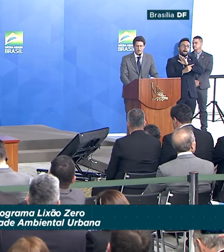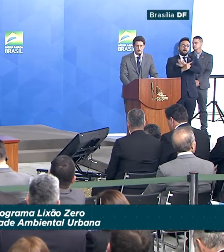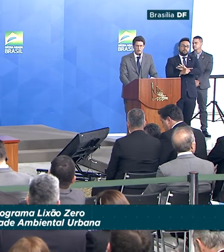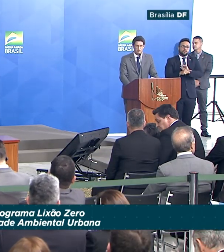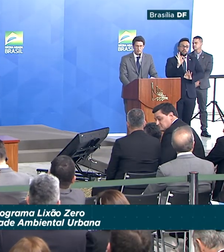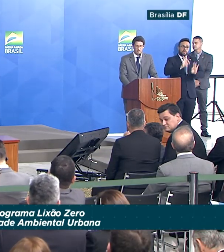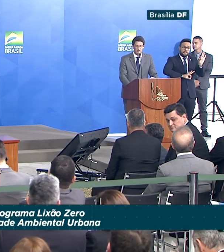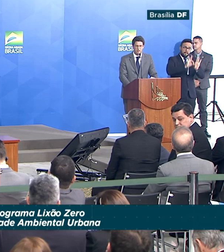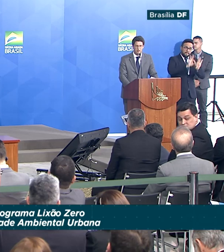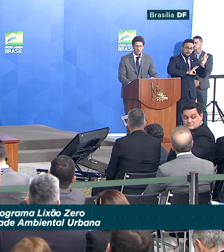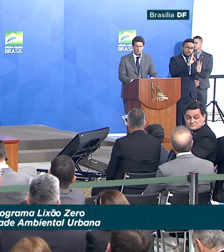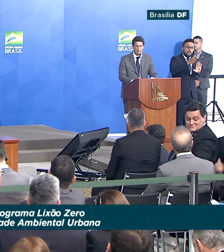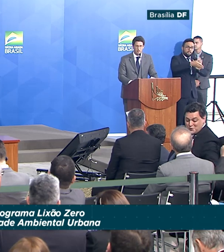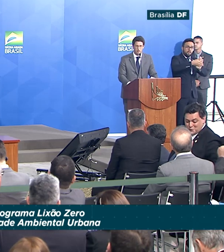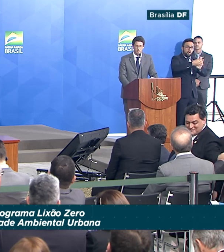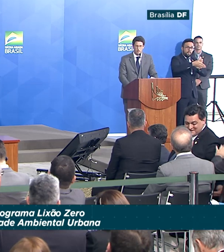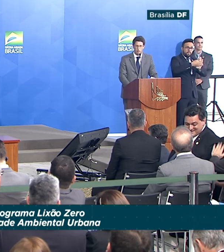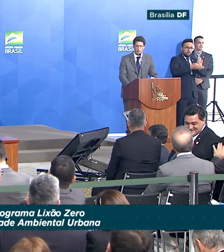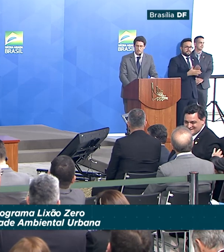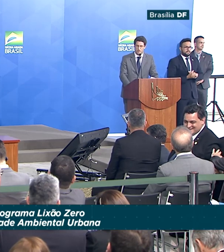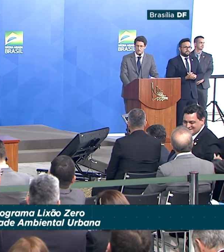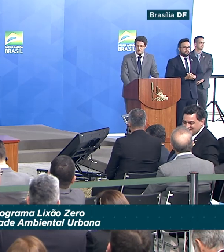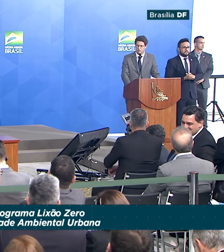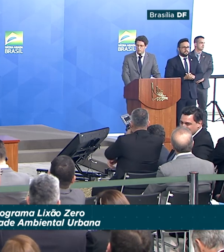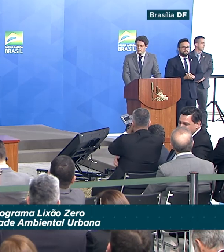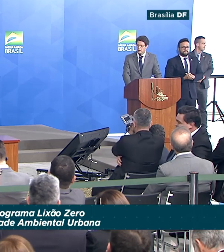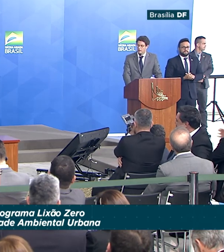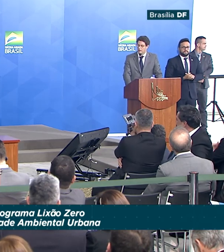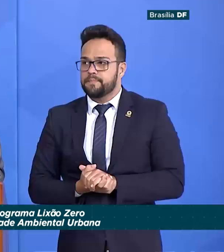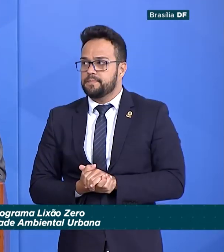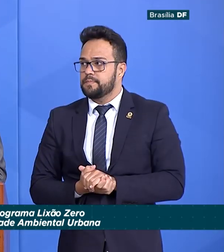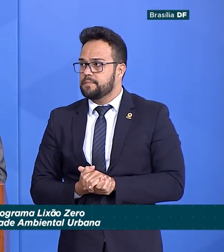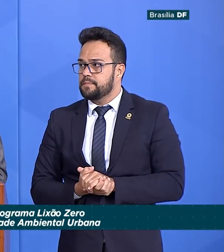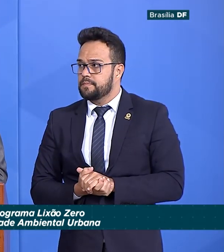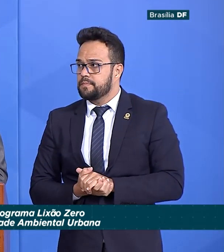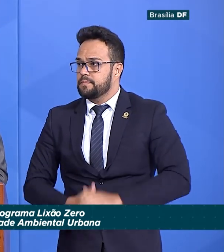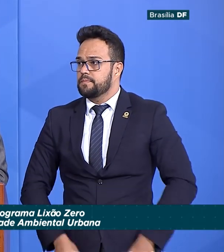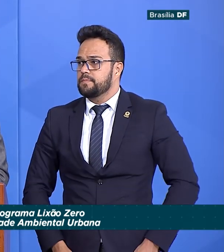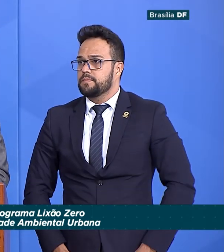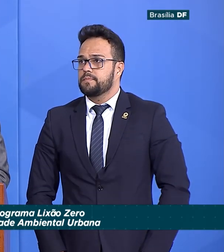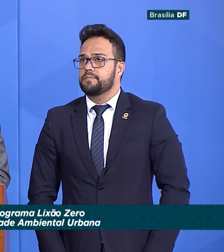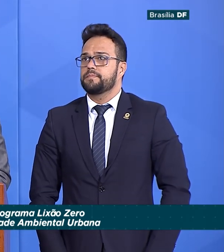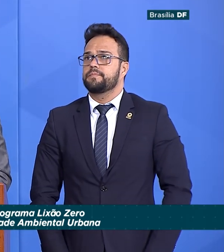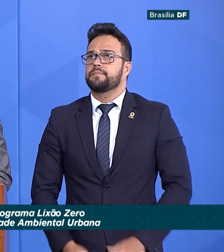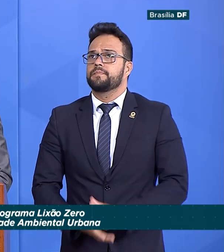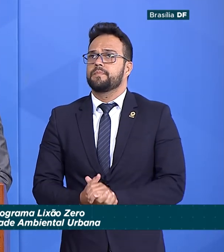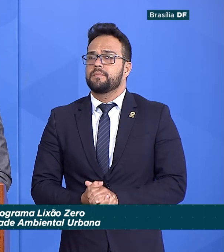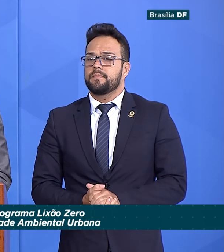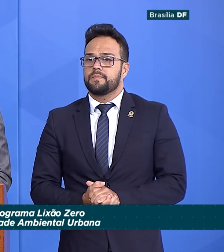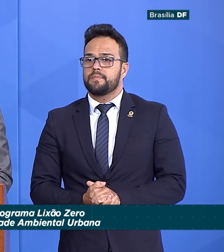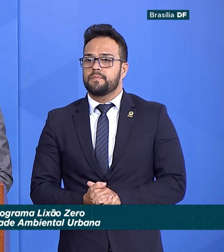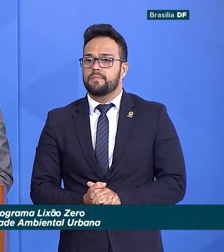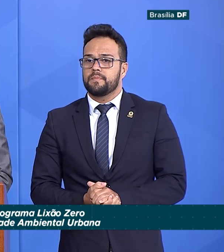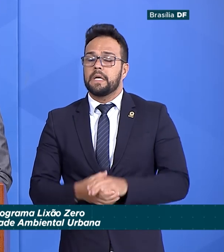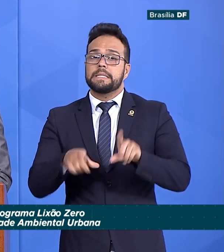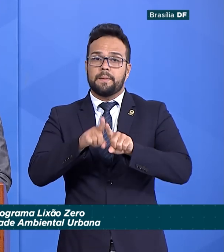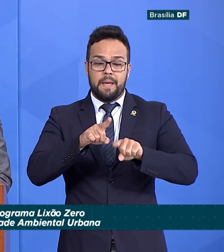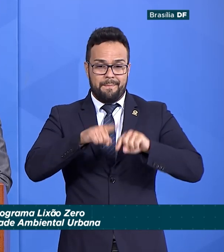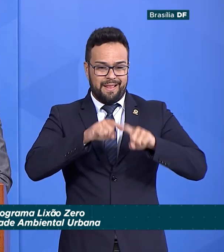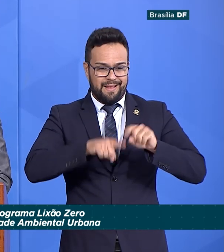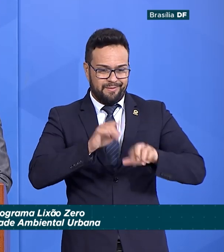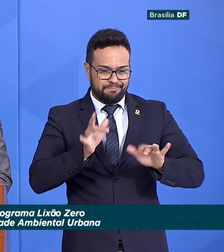elaborar uma parte das propostas que deram ensejo aqui aos acordos que aqui estão. A destinação de parte desse